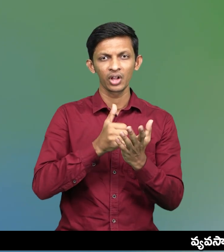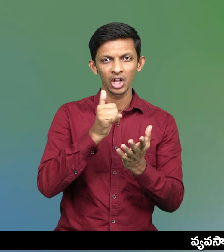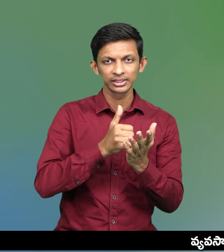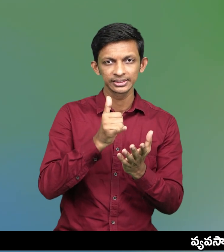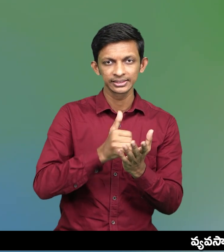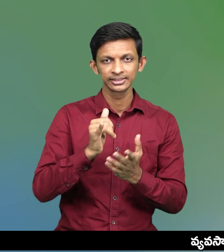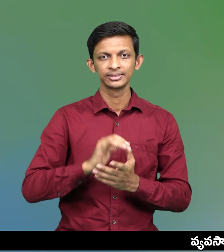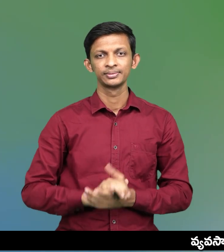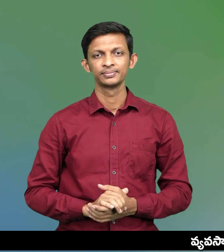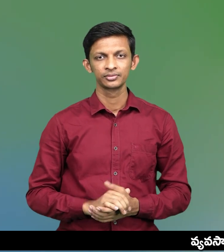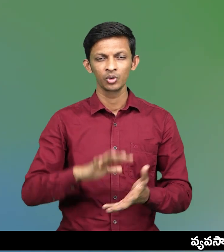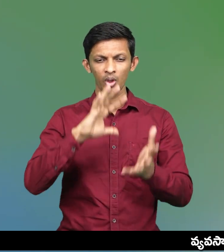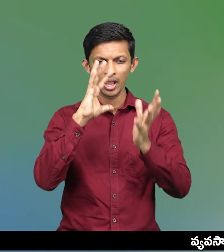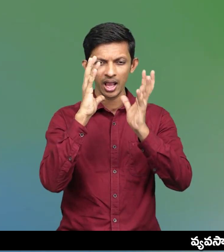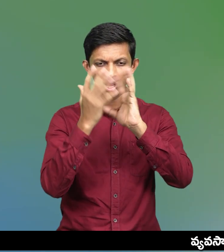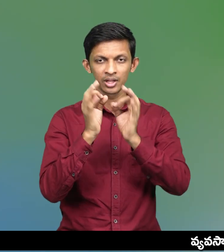వ్యవసాయం, గ్లోబల్ వార్మింగ్.